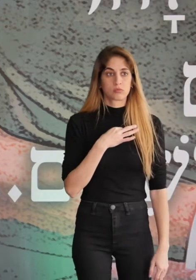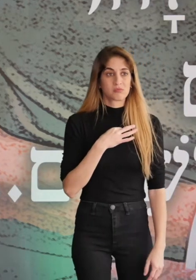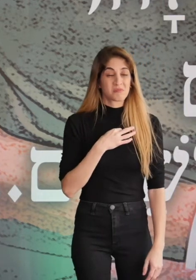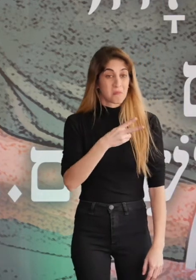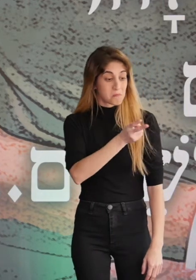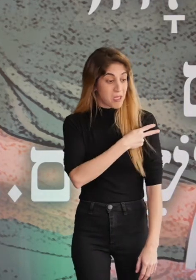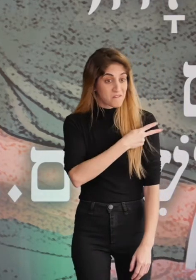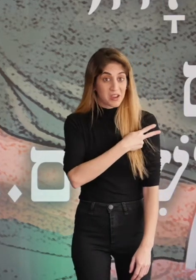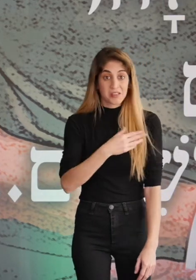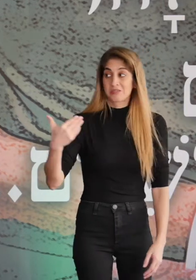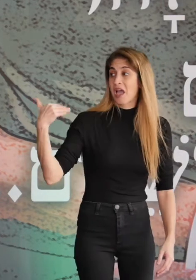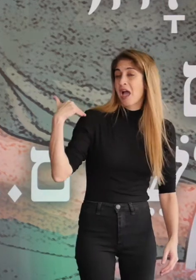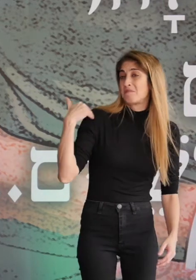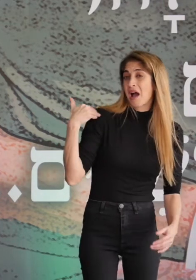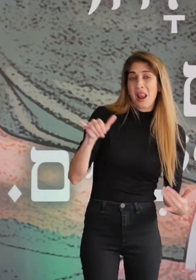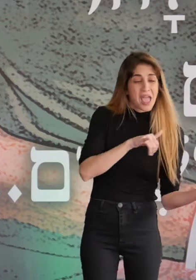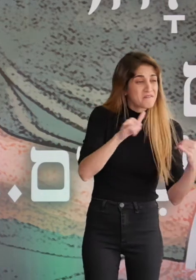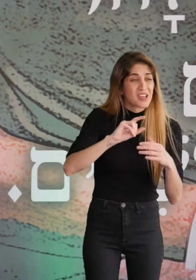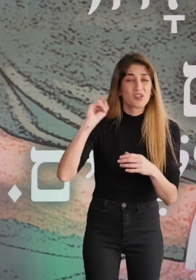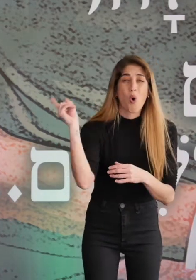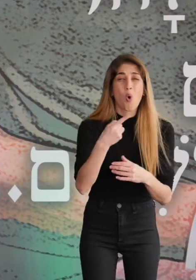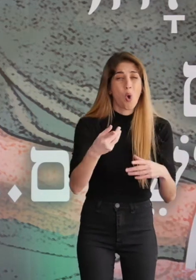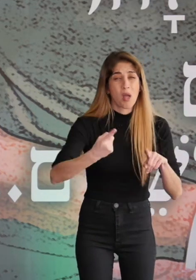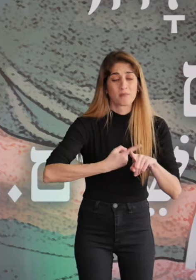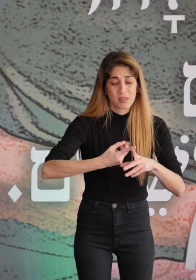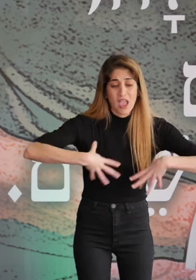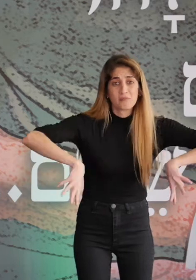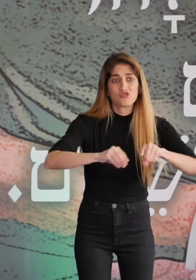המפקד אמר לנו להביא את כל בני הבית לסלון.